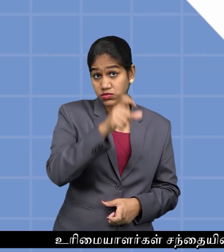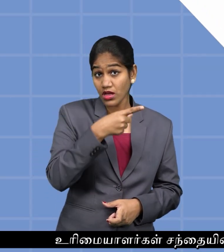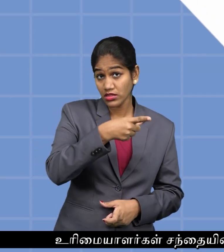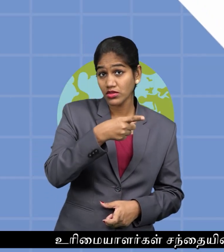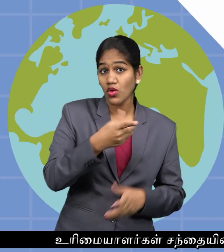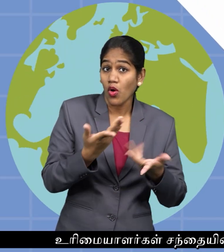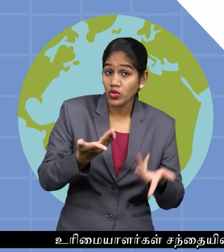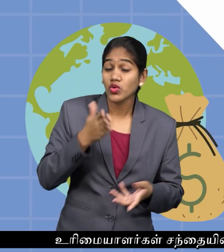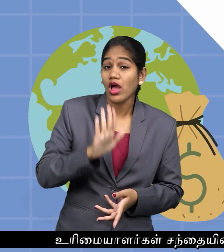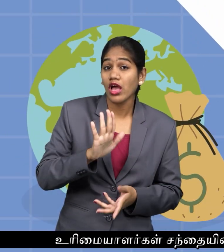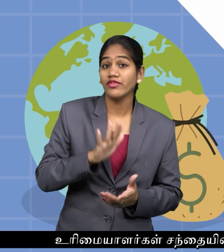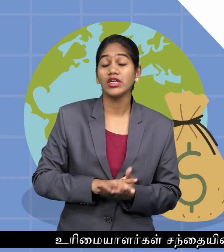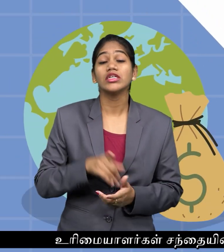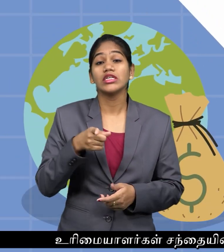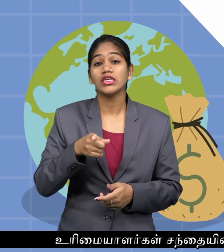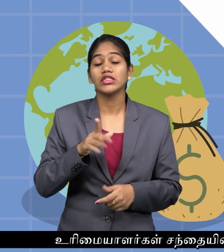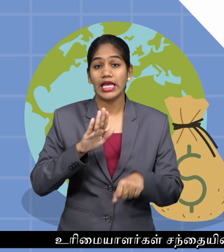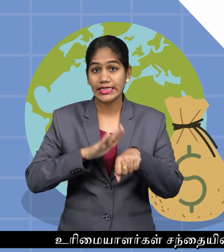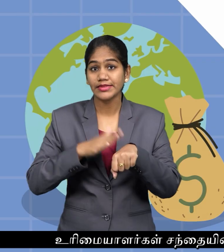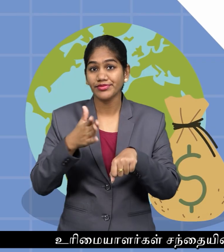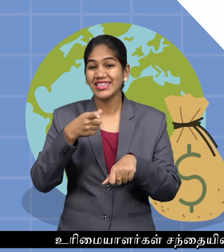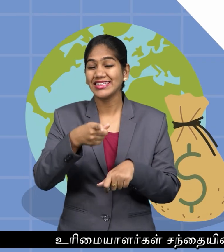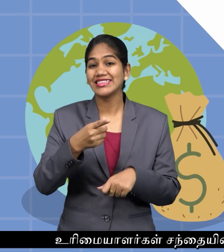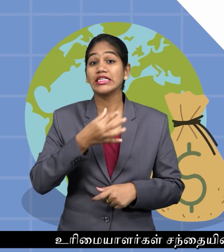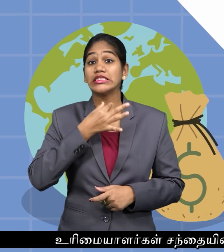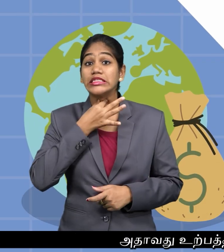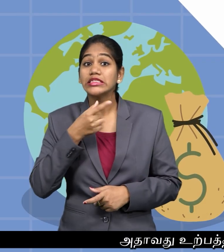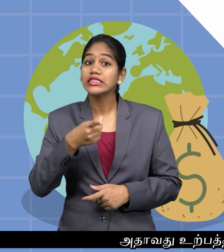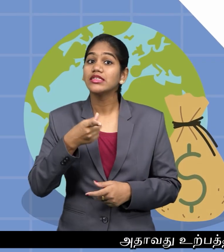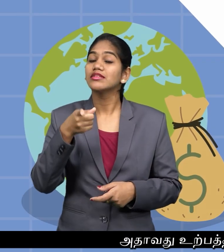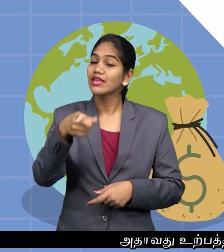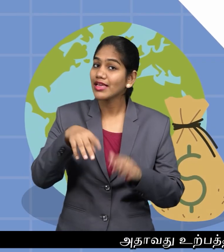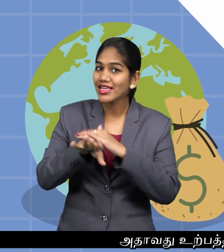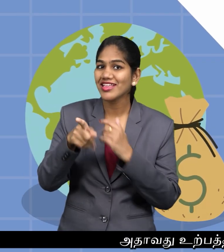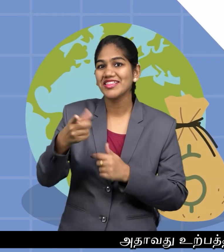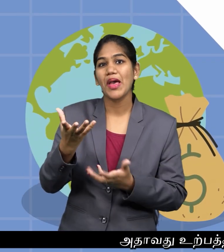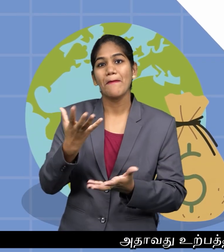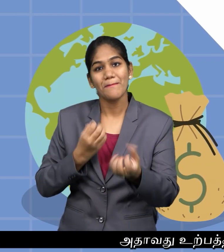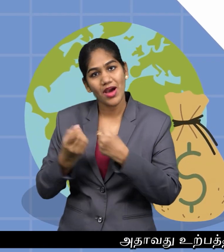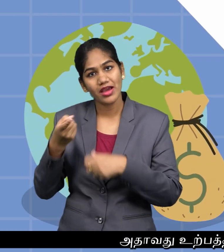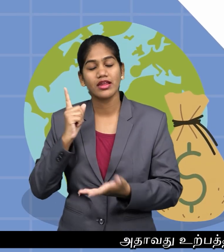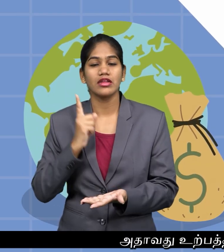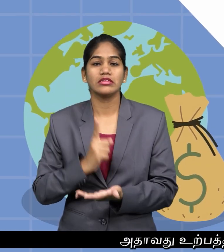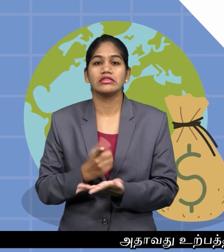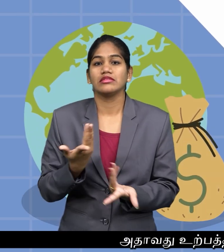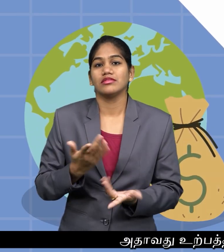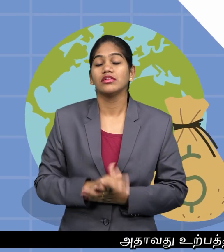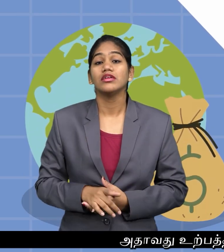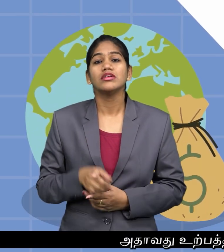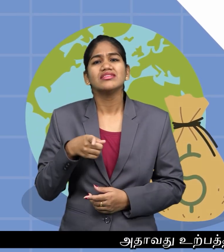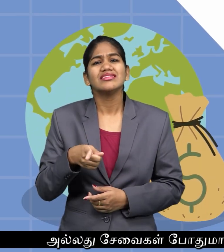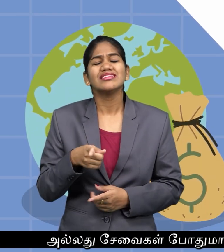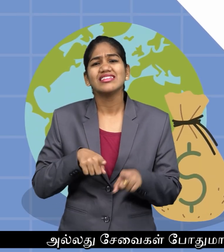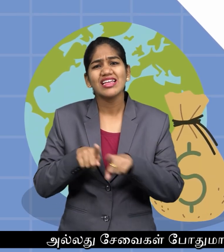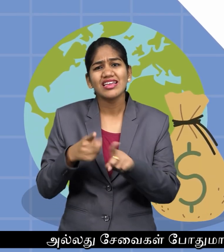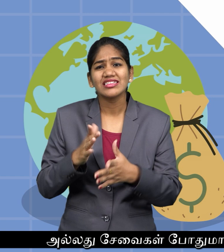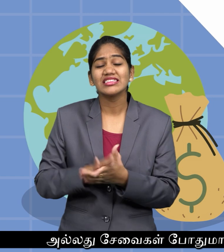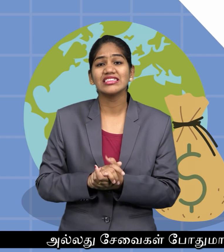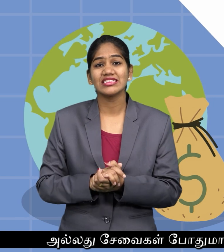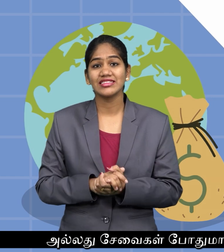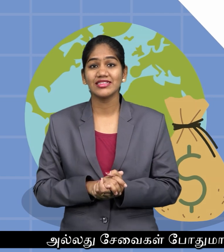உரிமையாளர்கள் சந்தையின் அபாயங்களையும் எடுக்க வேண்டும், அதாவது உற்பத்தி செய்யப்படும் பொருட்கள்